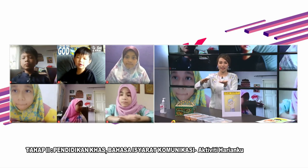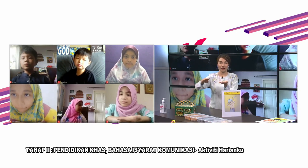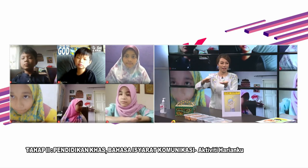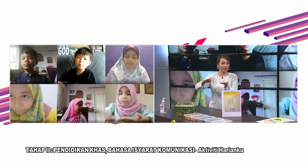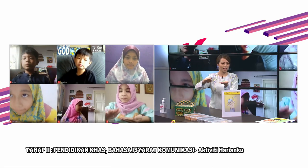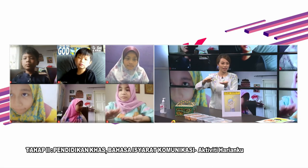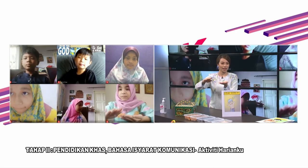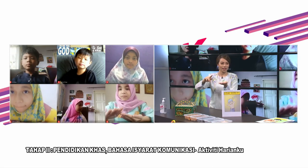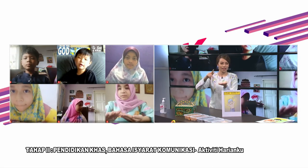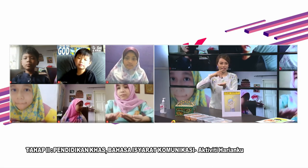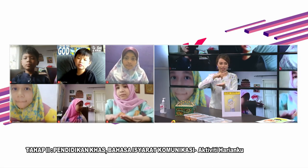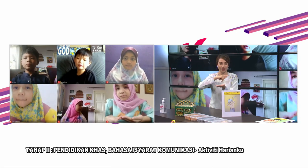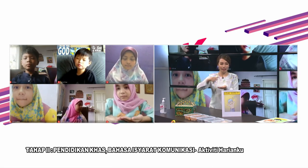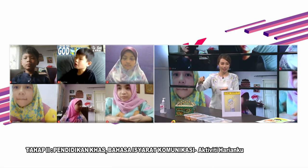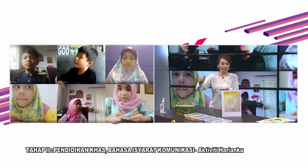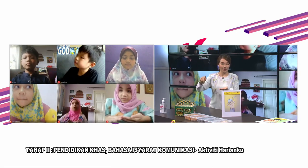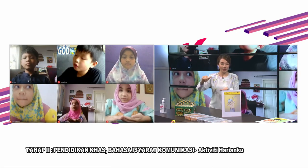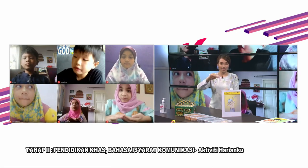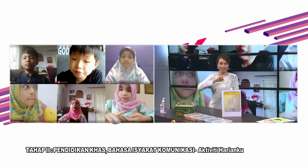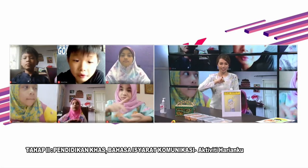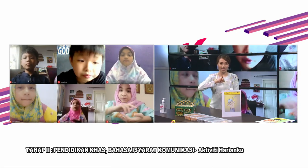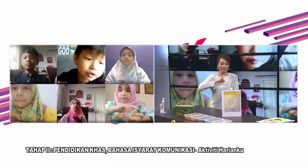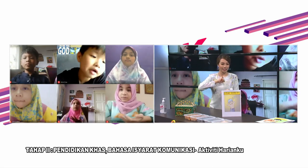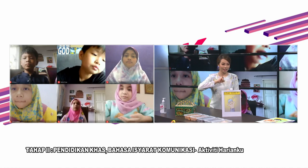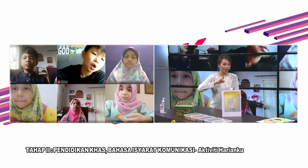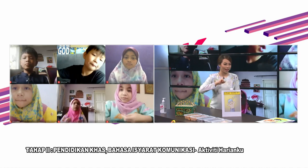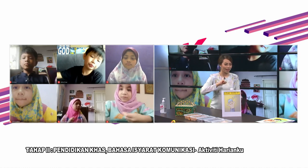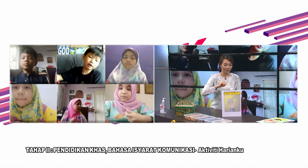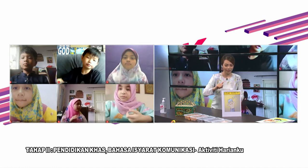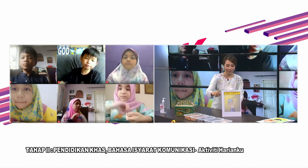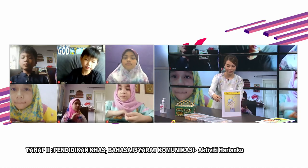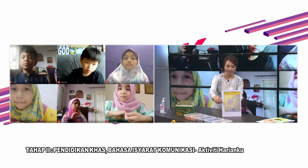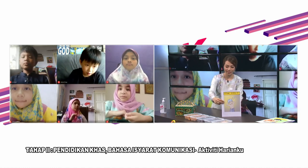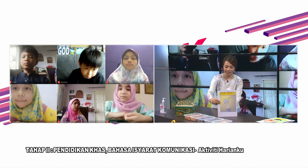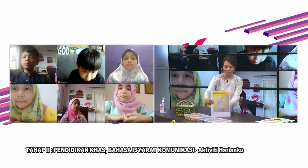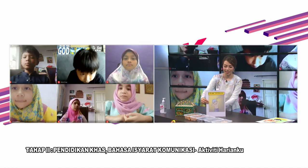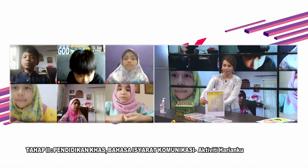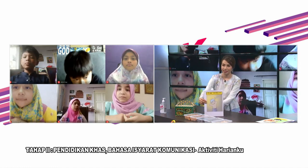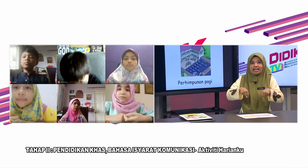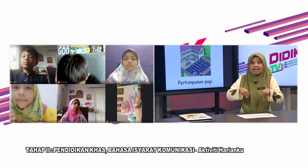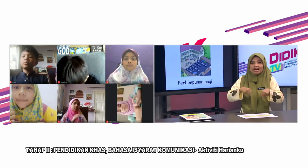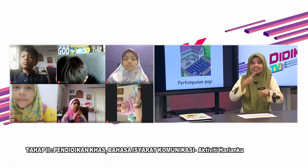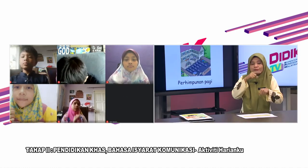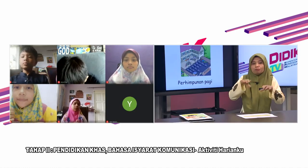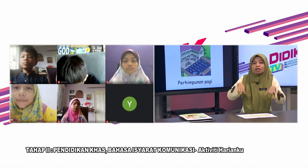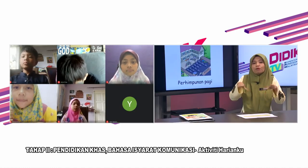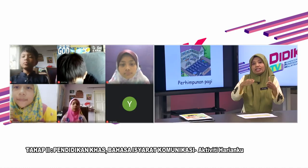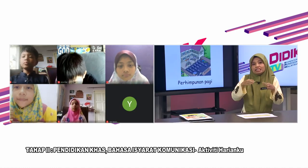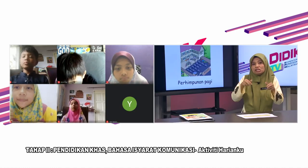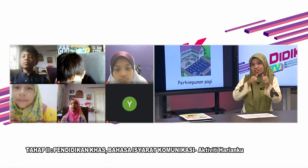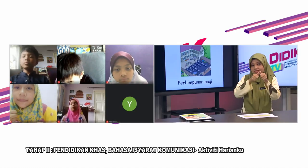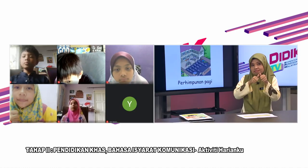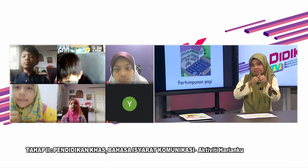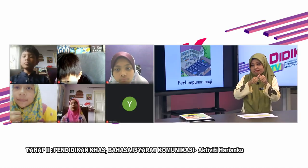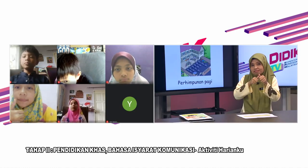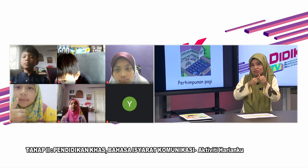Bersih. Kan. Kan. Diri. Diri. Okey. Okey. Murid-murid boleh? Siapa boleh buat?